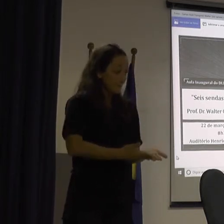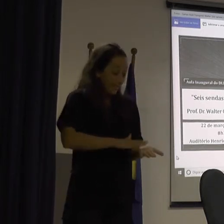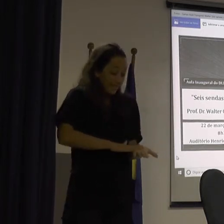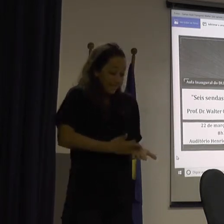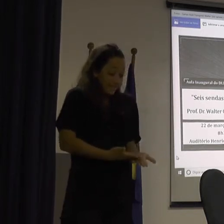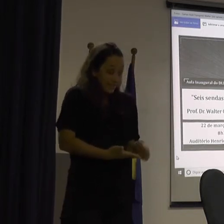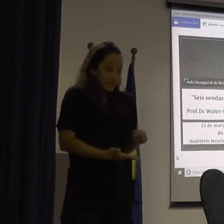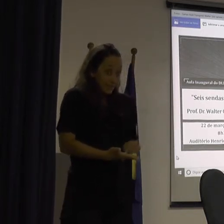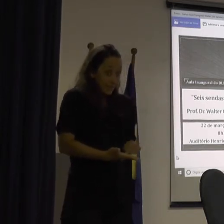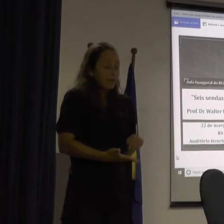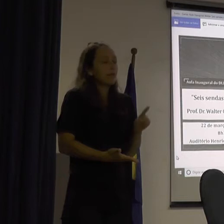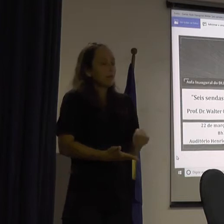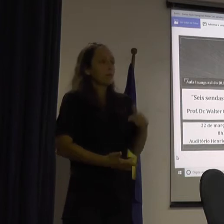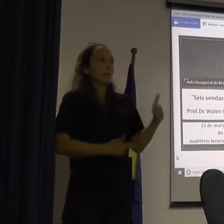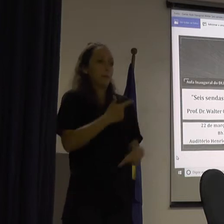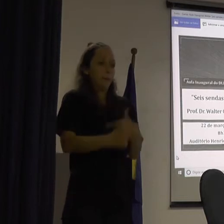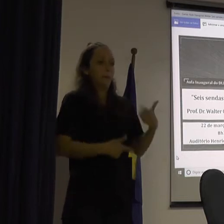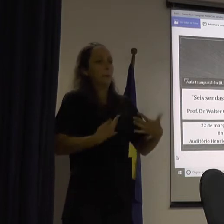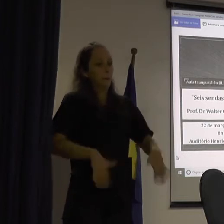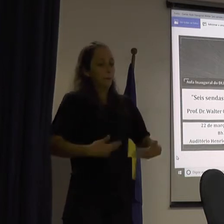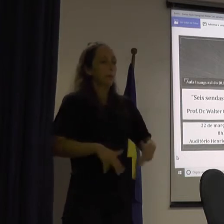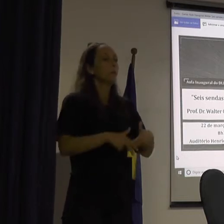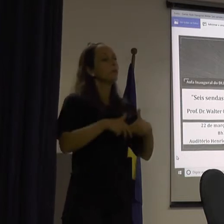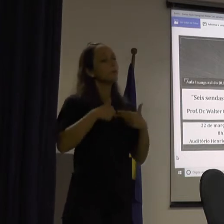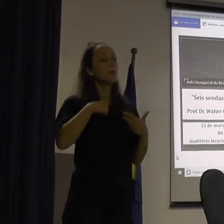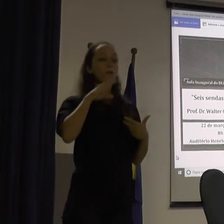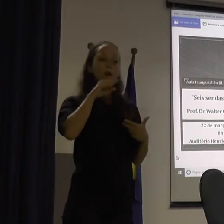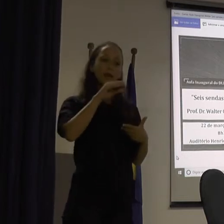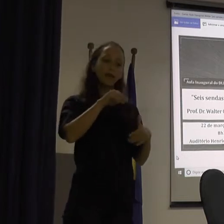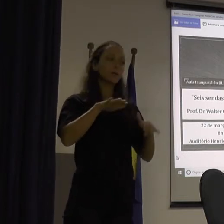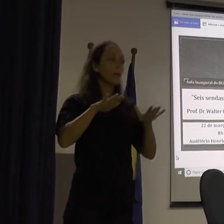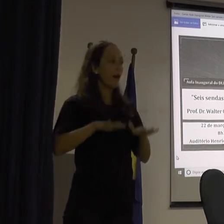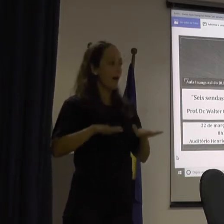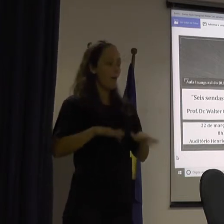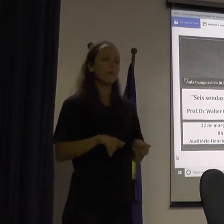realmente um trabalho, por isso que eu estou falando mais assim, pousadamente também,